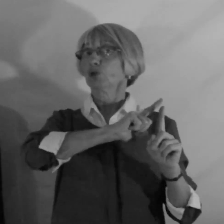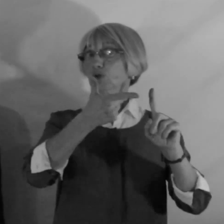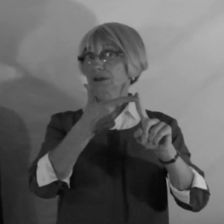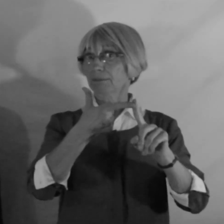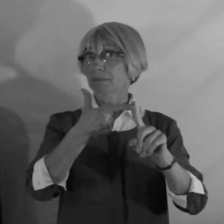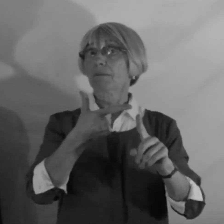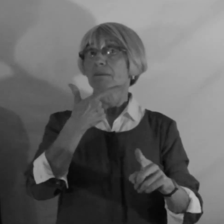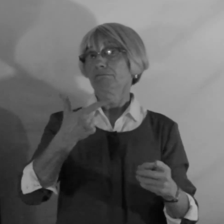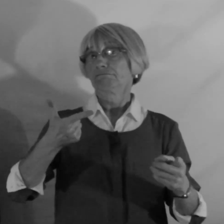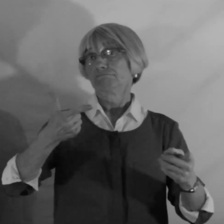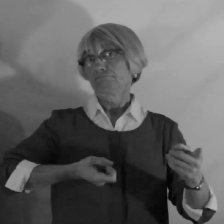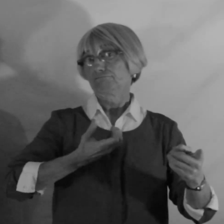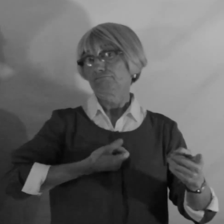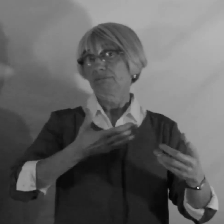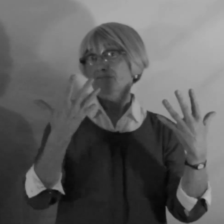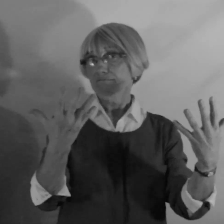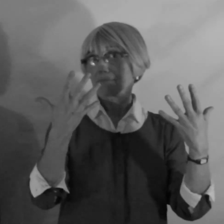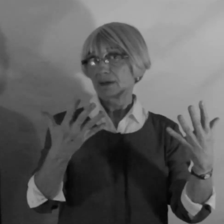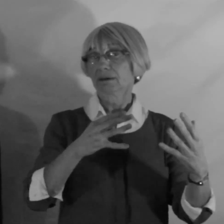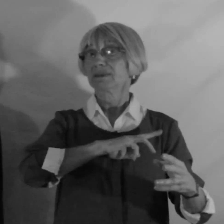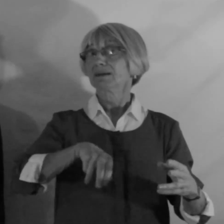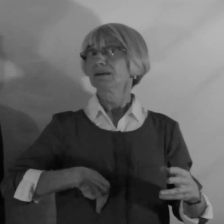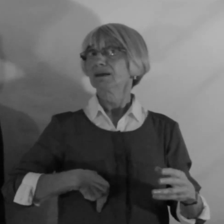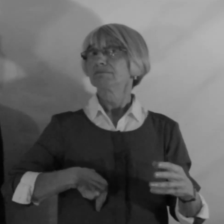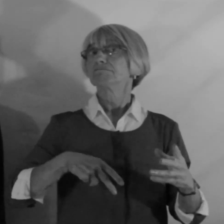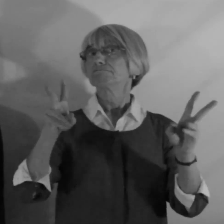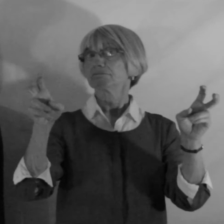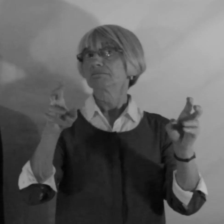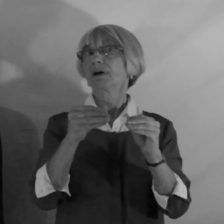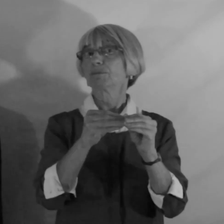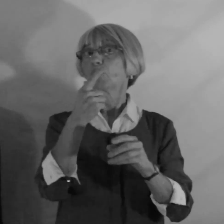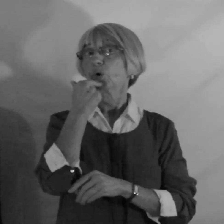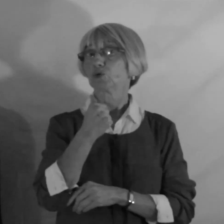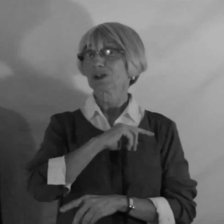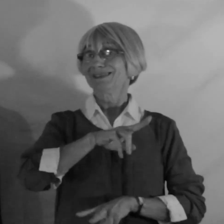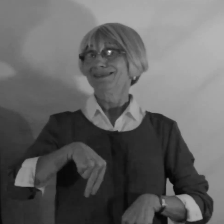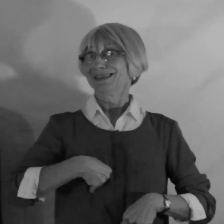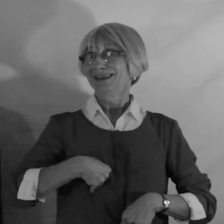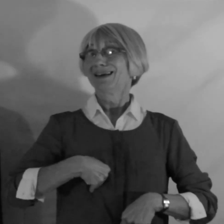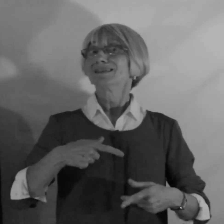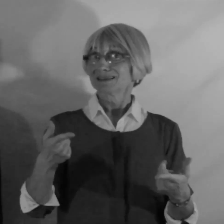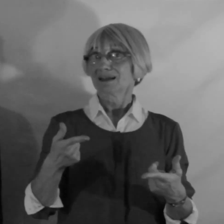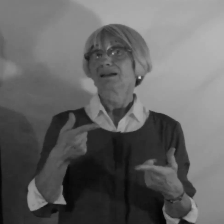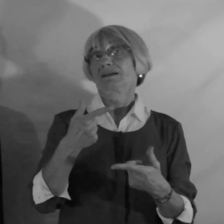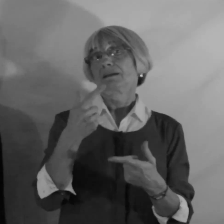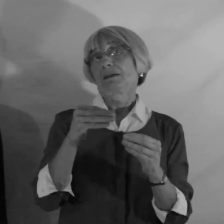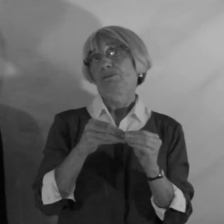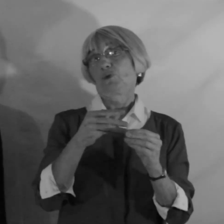rouge. J'ai réalisé ce dernier titre avec Léven Bescardès, poète-comédien